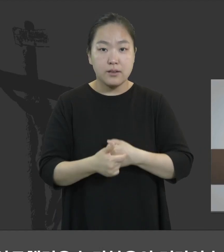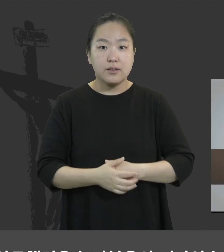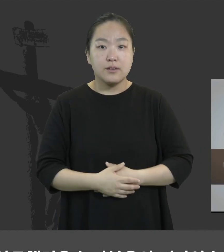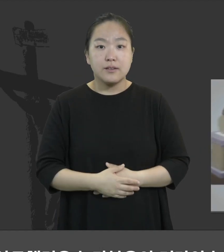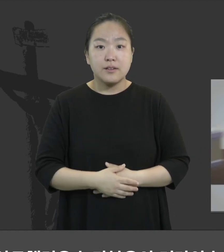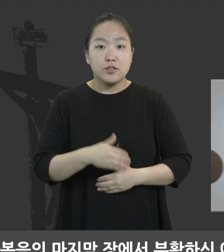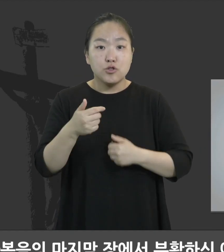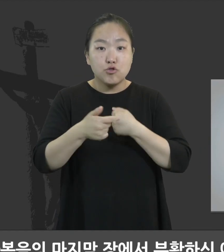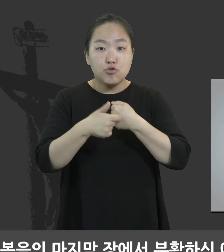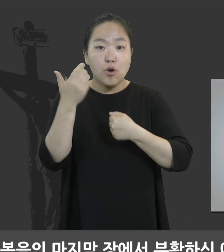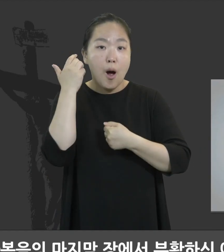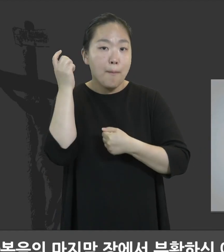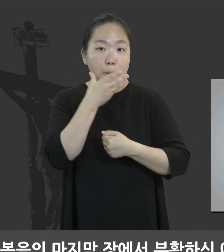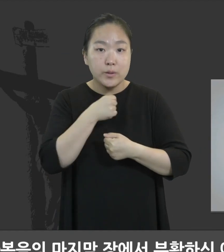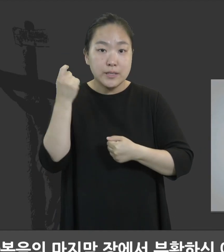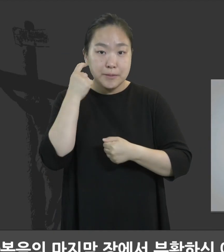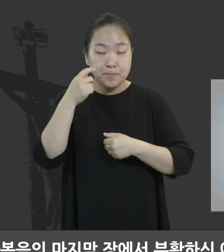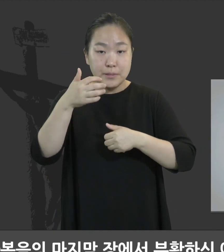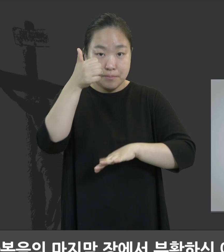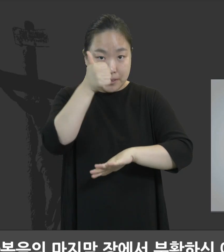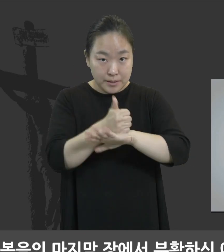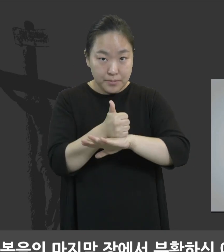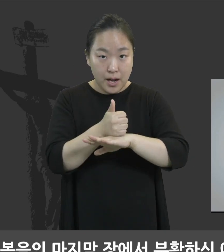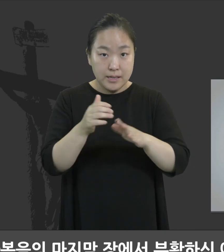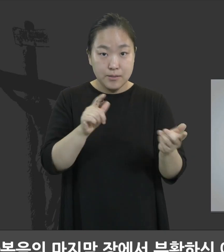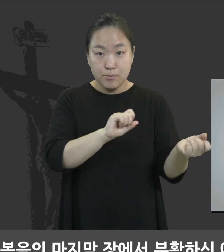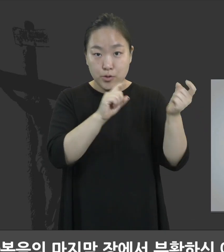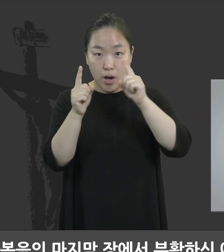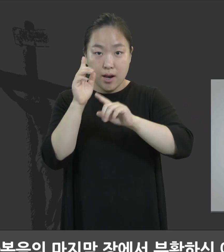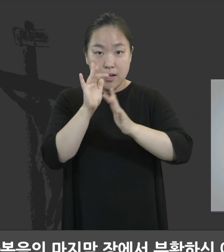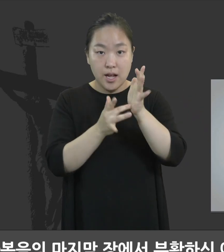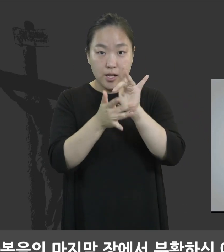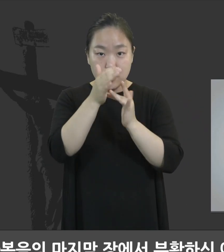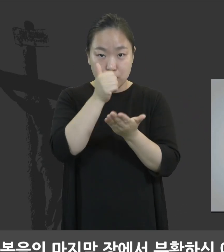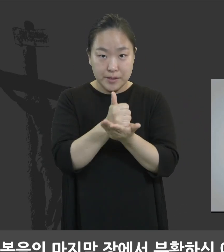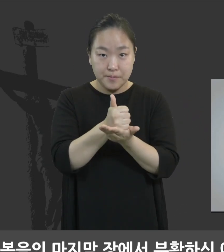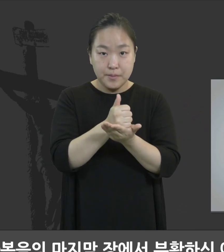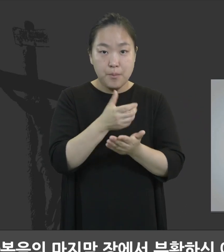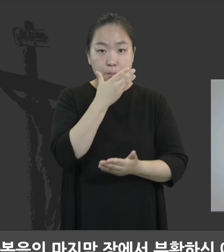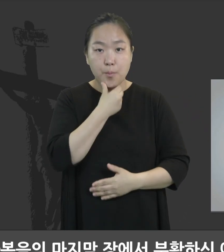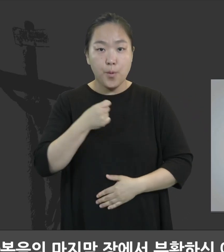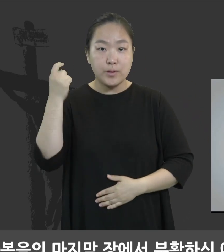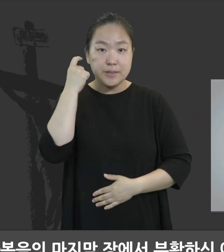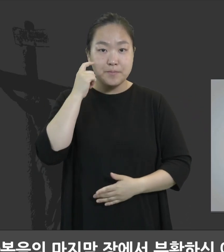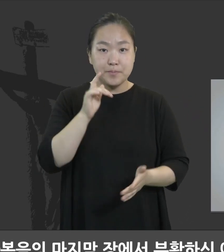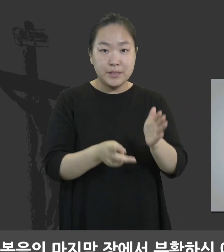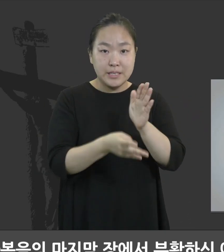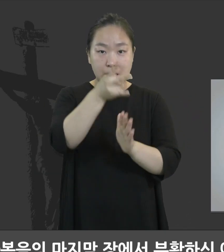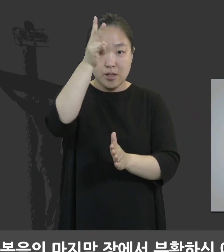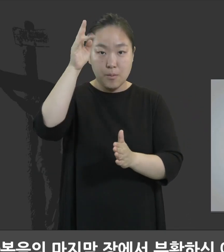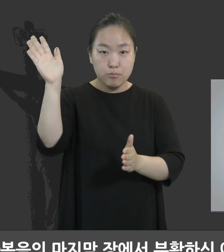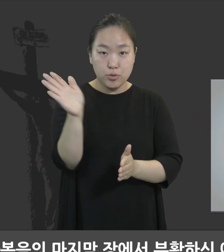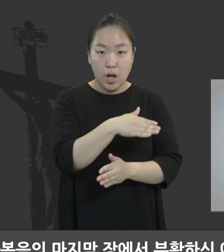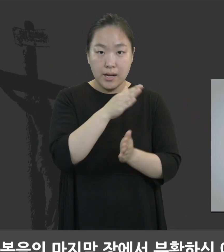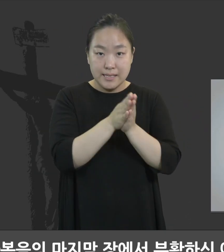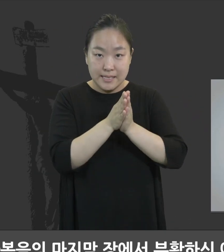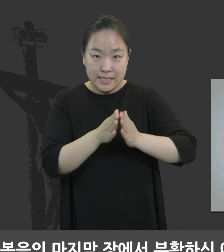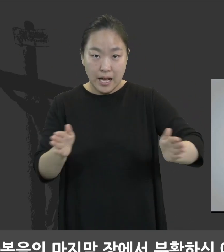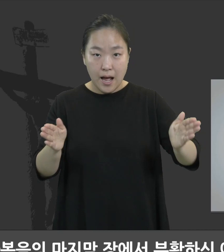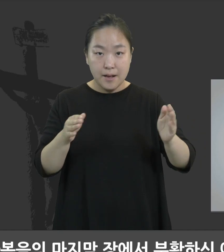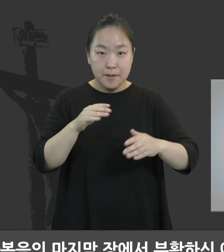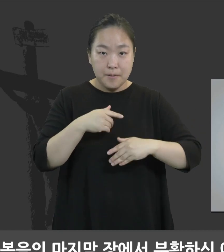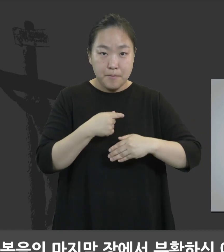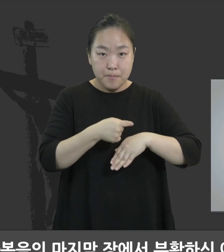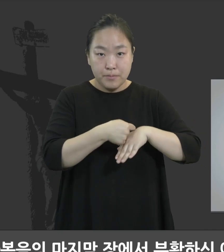기록되었습니다. 누가복음의 마지막 장에서 부활하신 예수님은 복음이 예루살렘에서 시작하여 모든